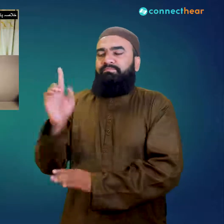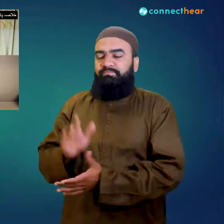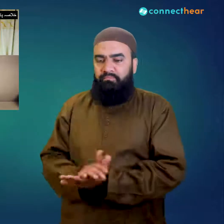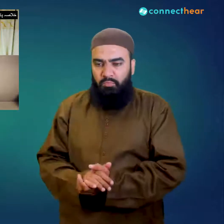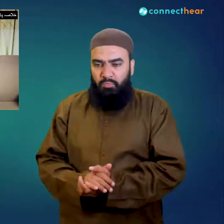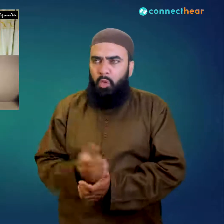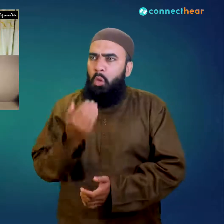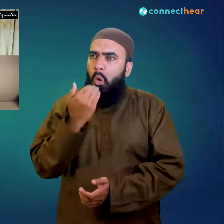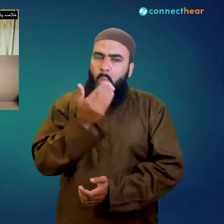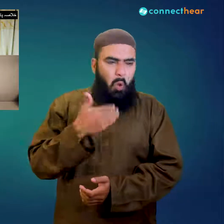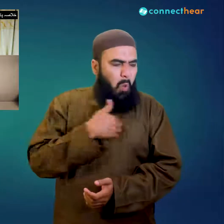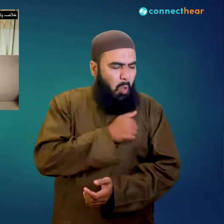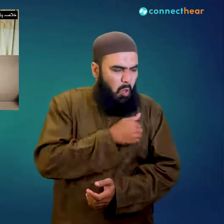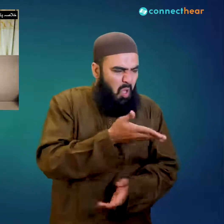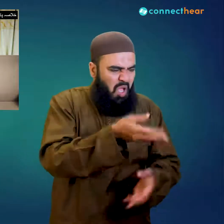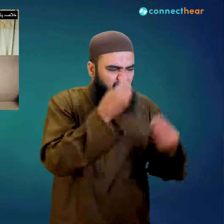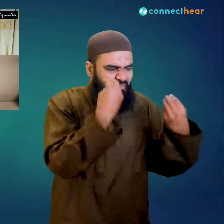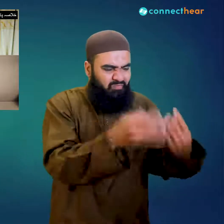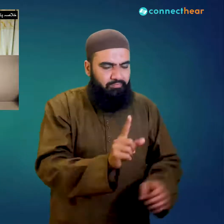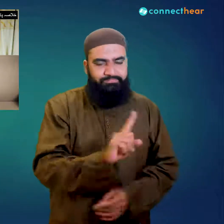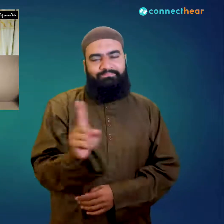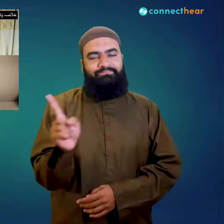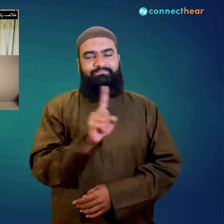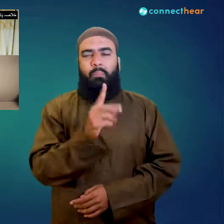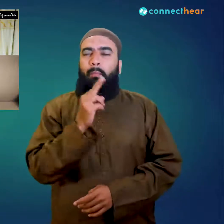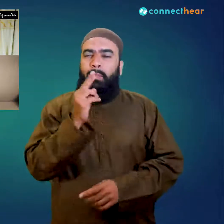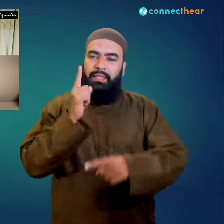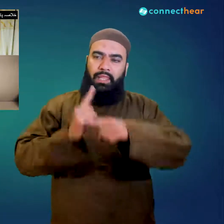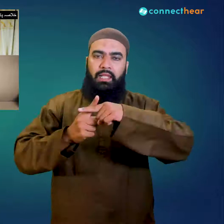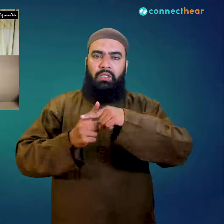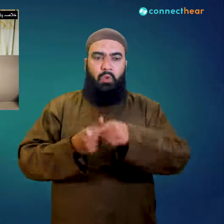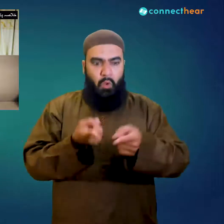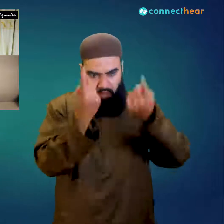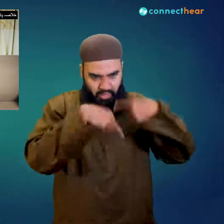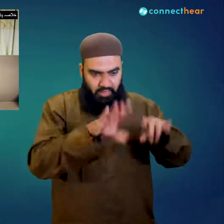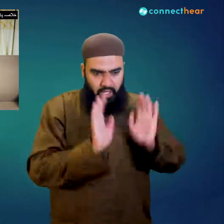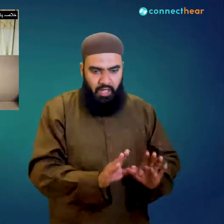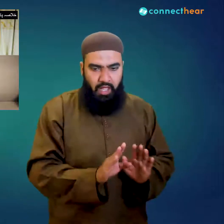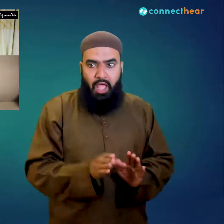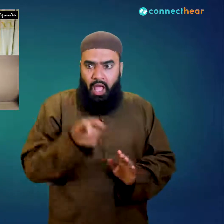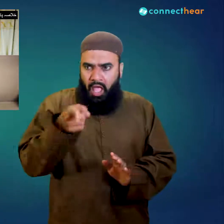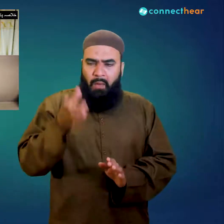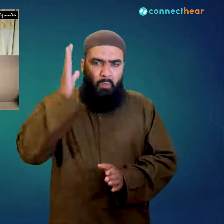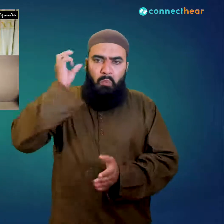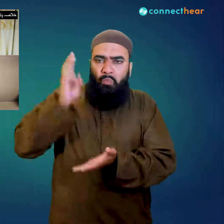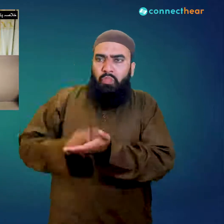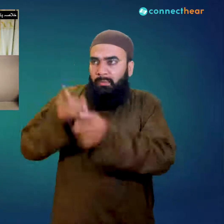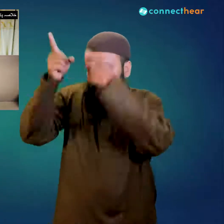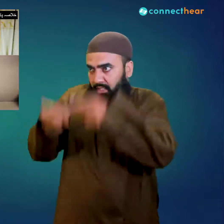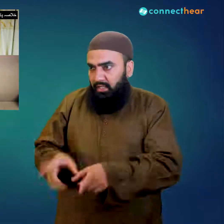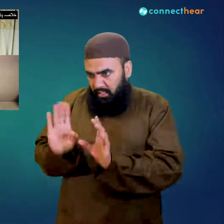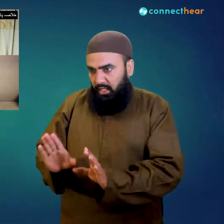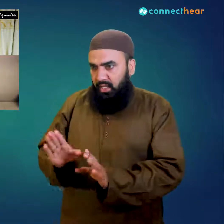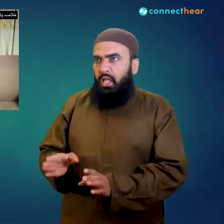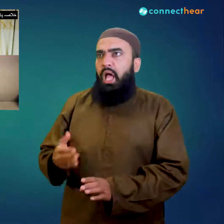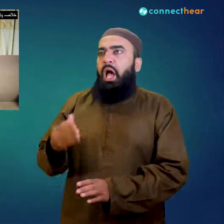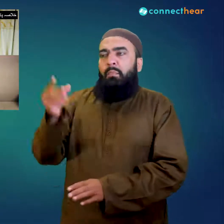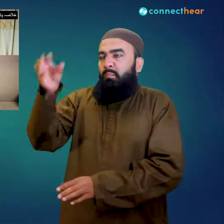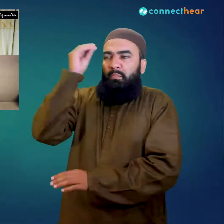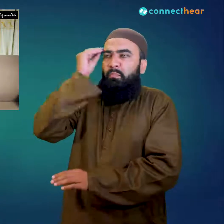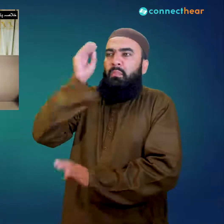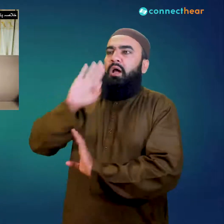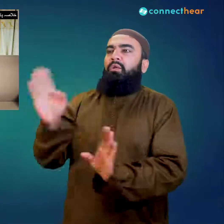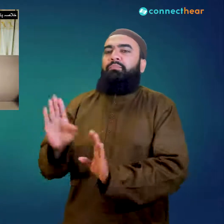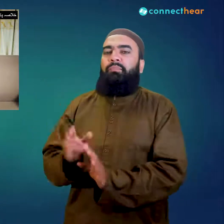شعور نہیں کہ وہ کس طرح زندہ ہیں۔ ایک اور جگہ پر فرمایا بل احیاء عند ربہم یرزقون، وہ اپنے